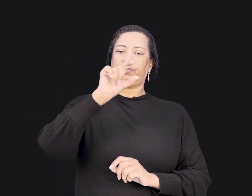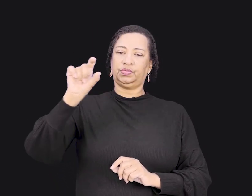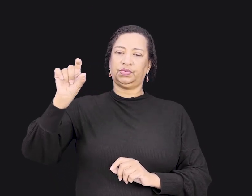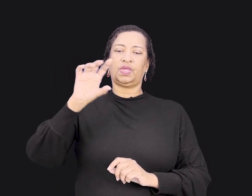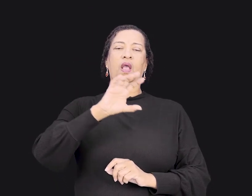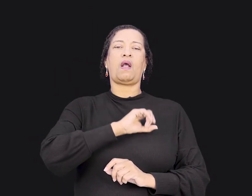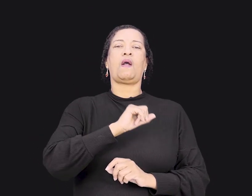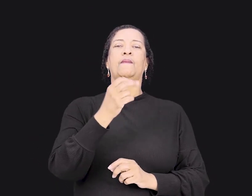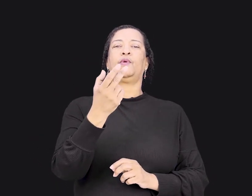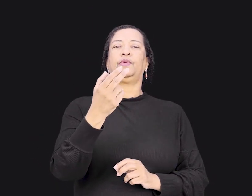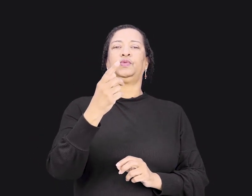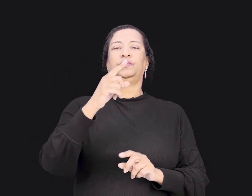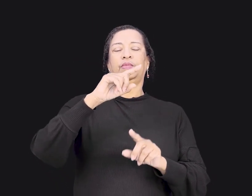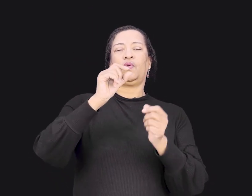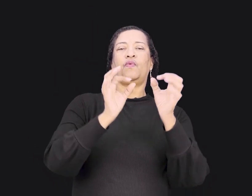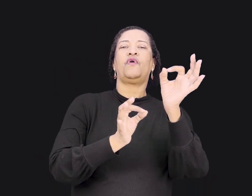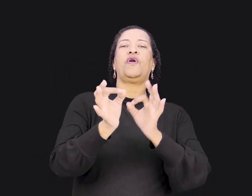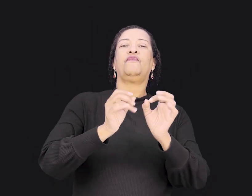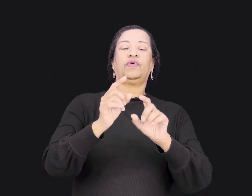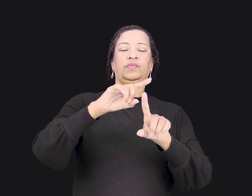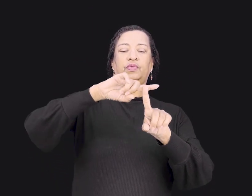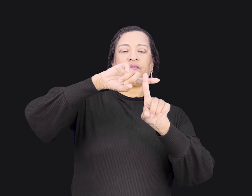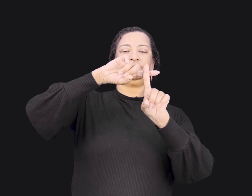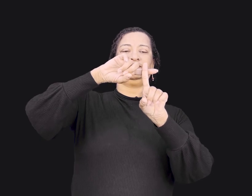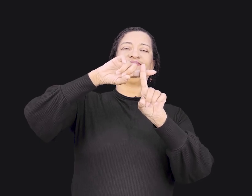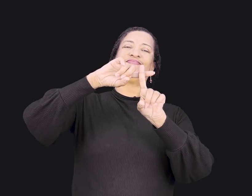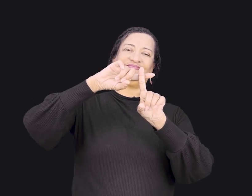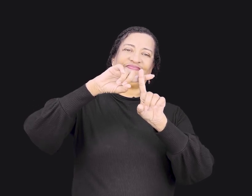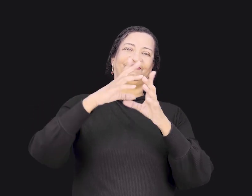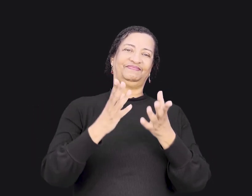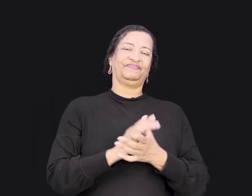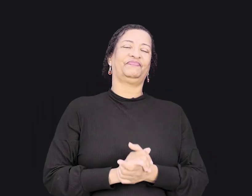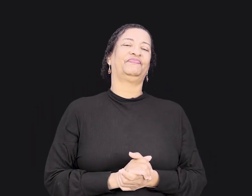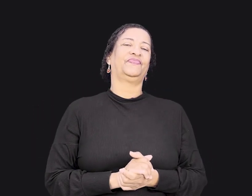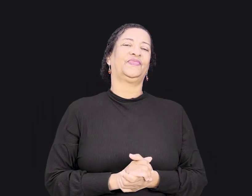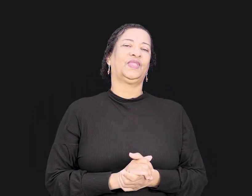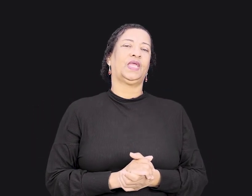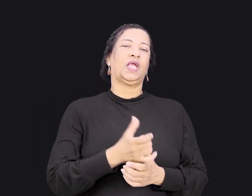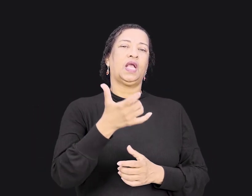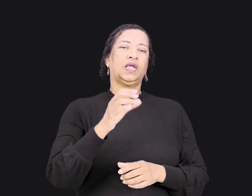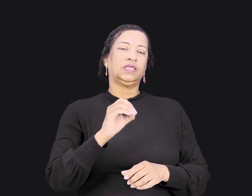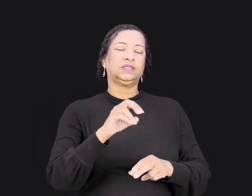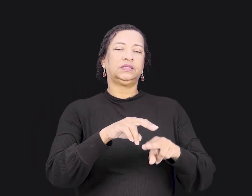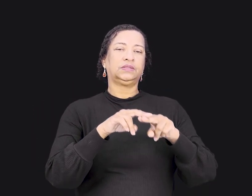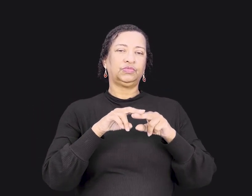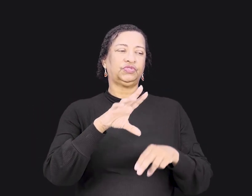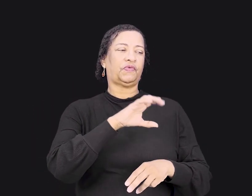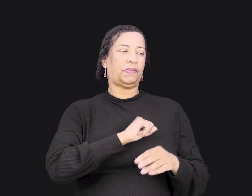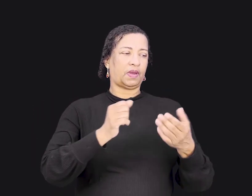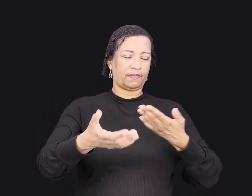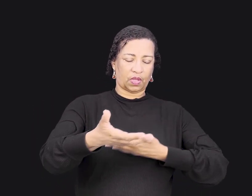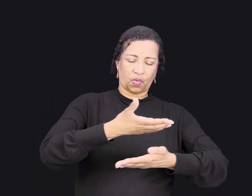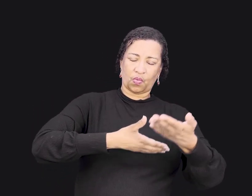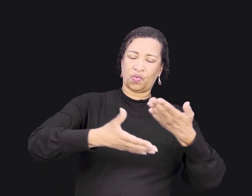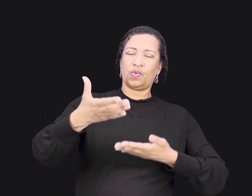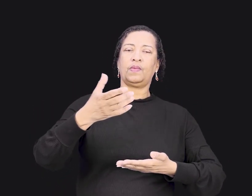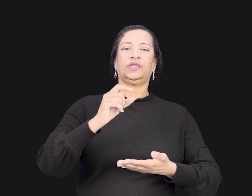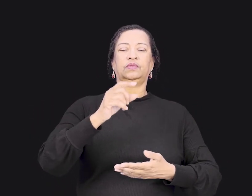o amor pelo irmão. A 10ª razão para amarmos uns aos outros está na forma de